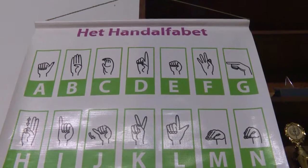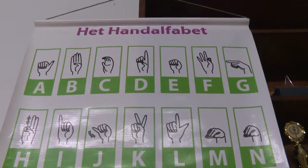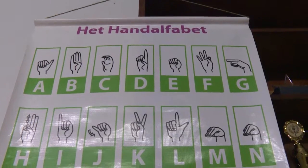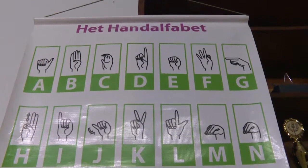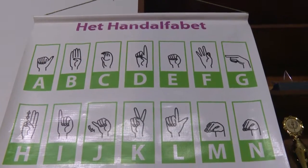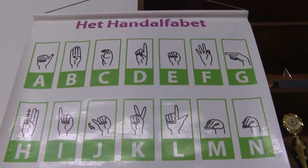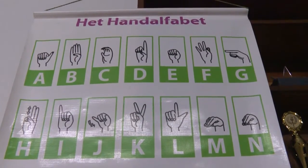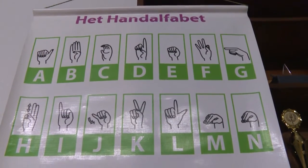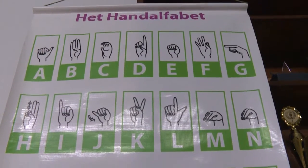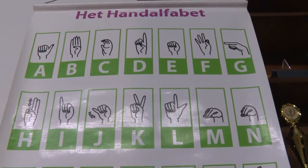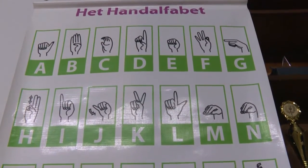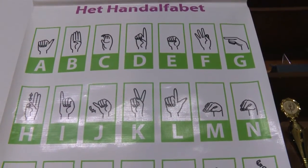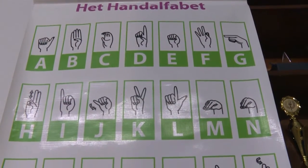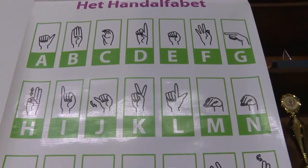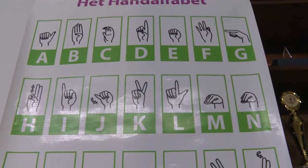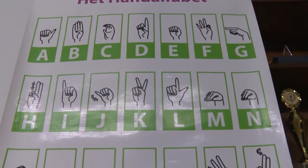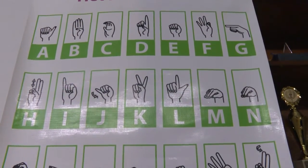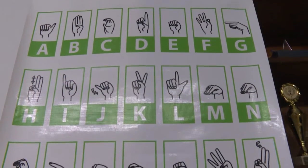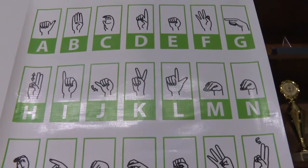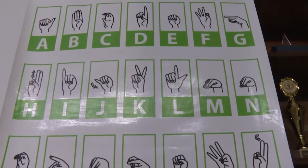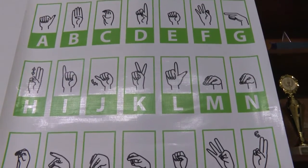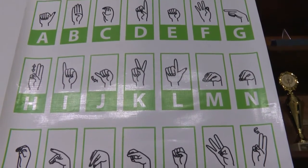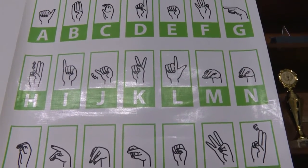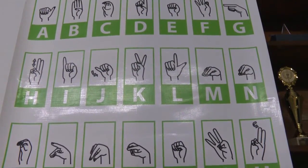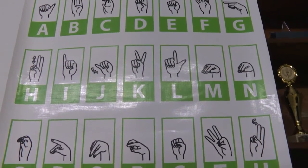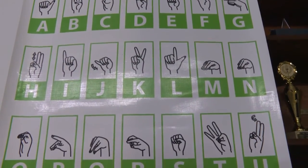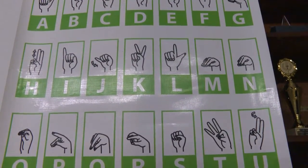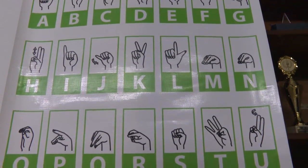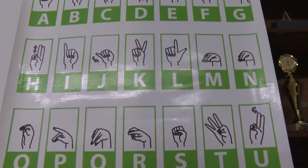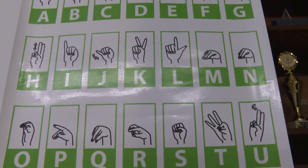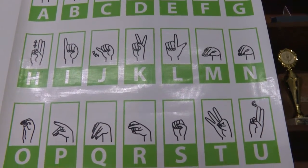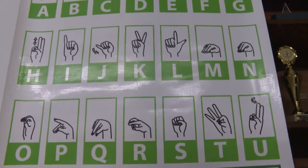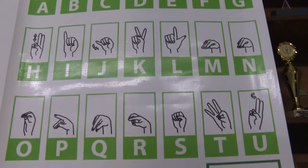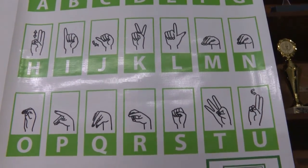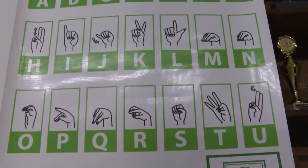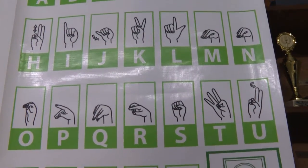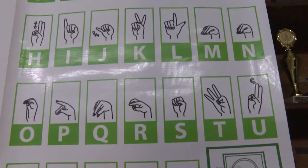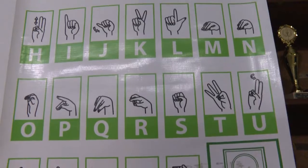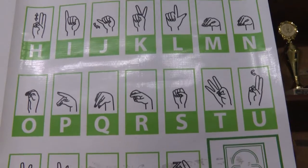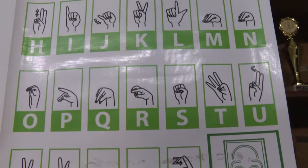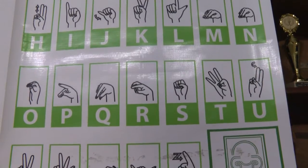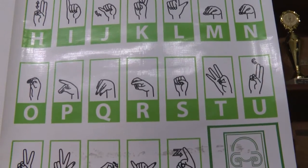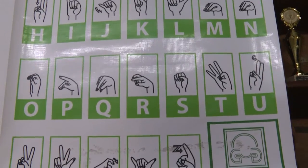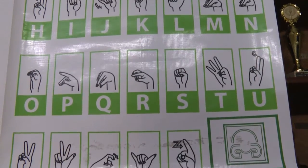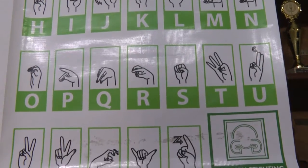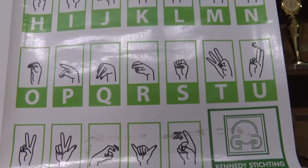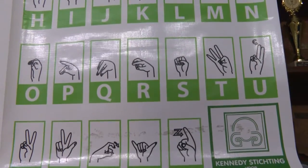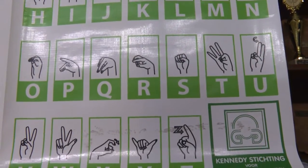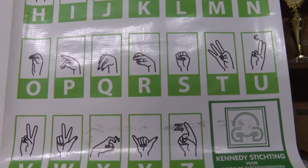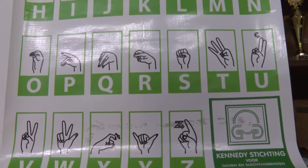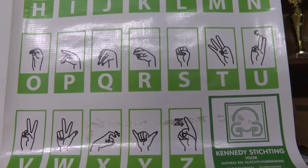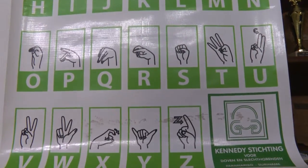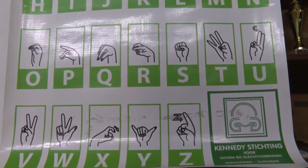vanaf het begin, bij de registraties, hebben we gemerkt dat er een hele grote vraag is naar